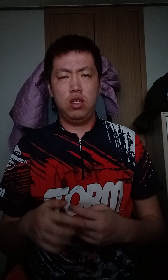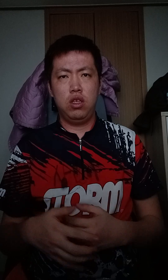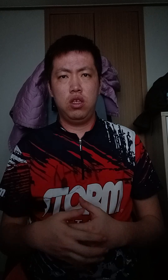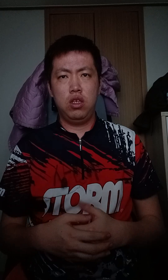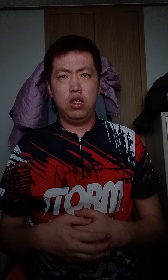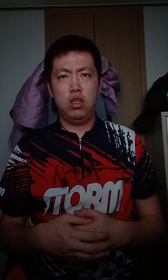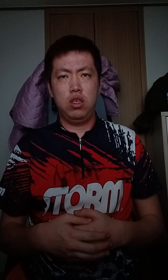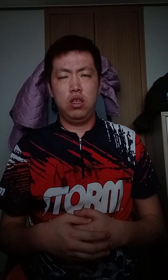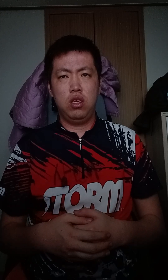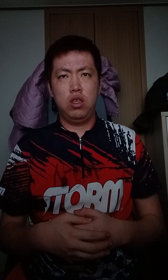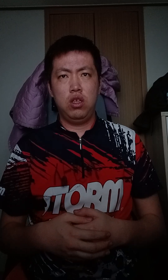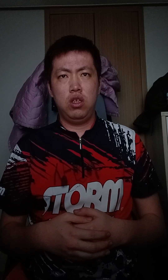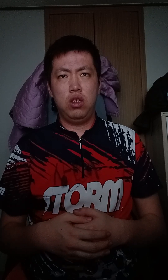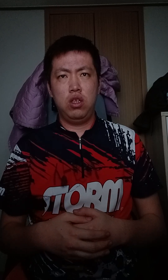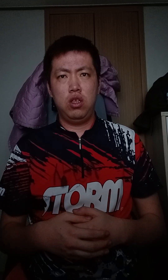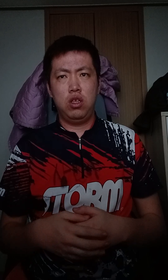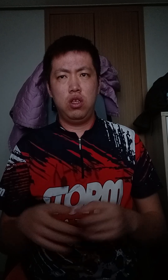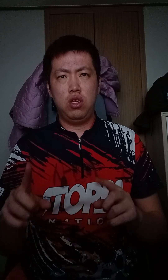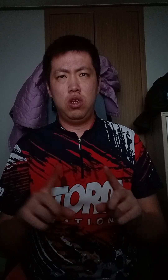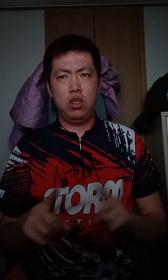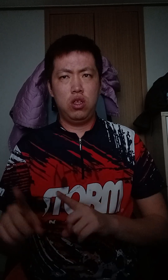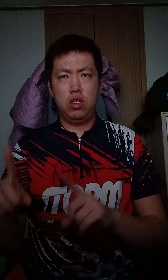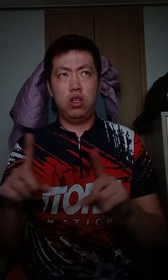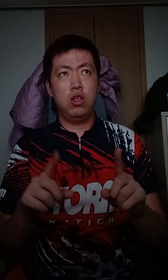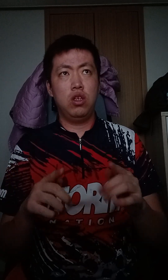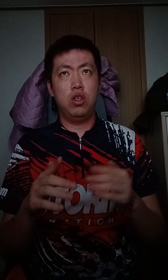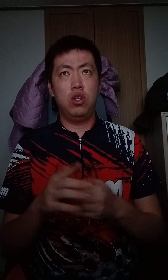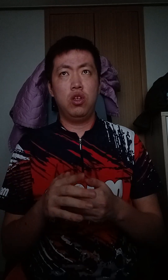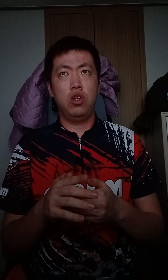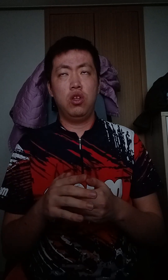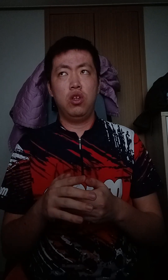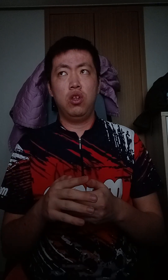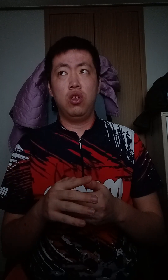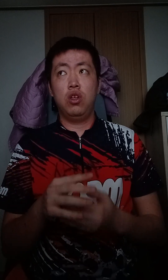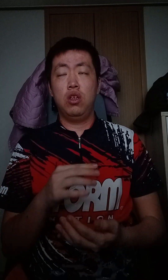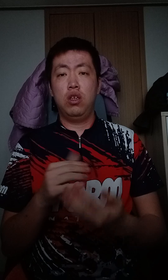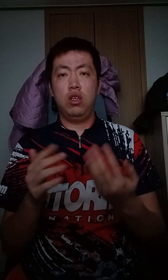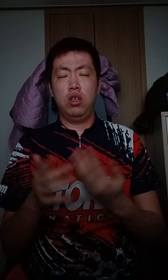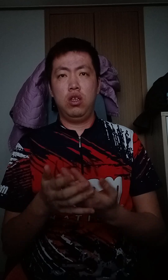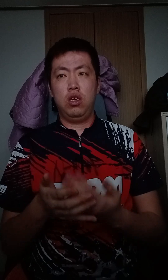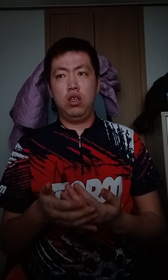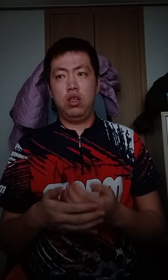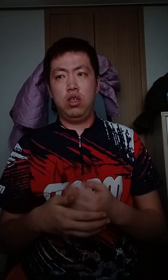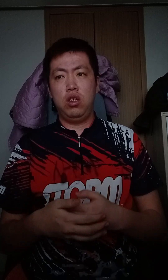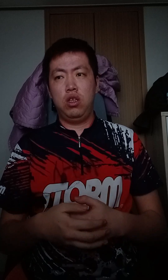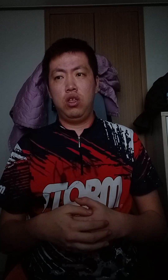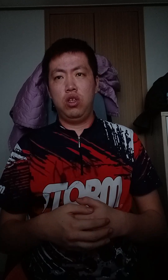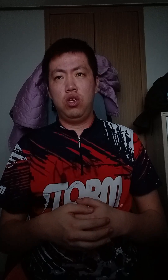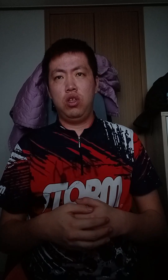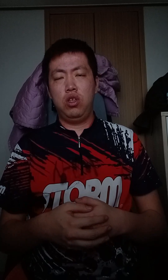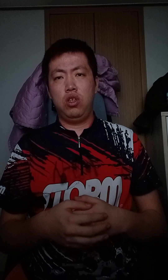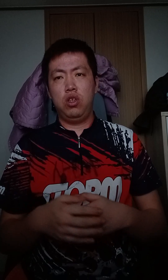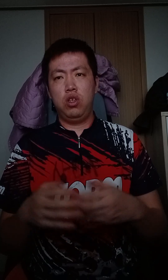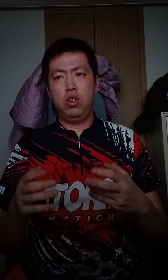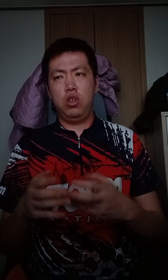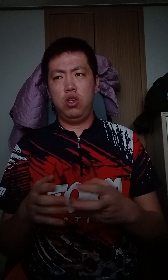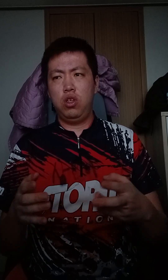제보자는 외삼촌이 집에서 혼자 조용히 생활하시기 때문에 원한을 살 일도 없고 영상 속 남성과는 일면식도 없다고